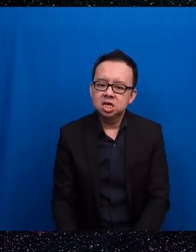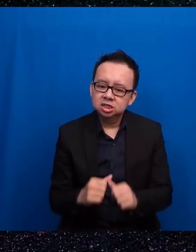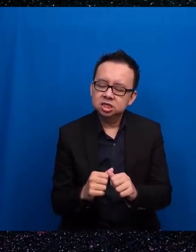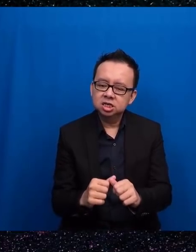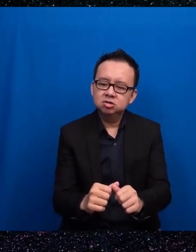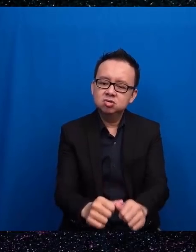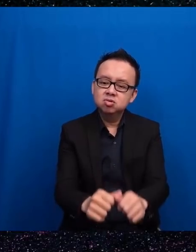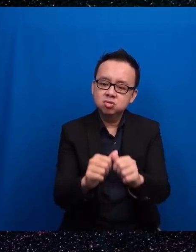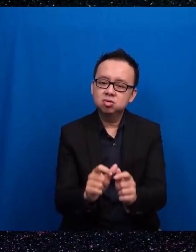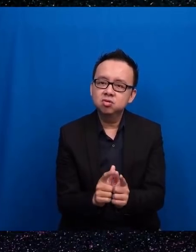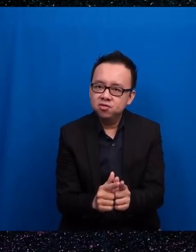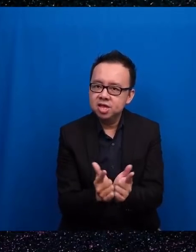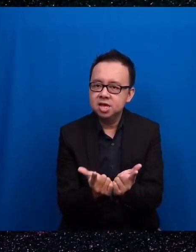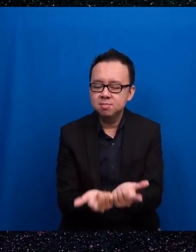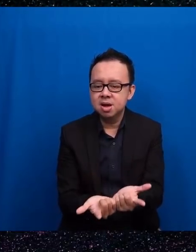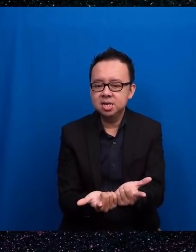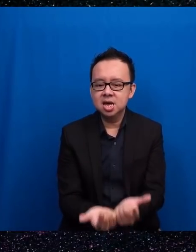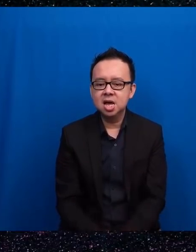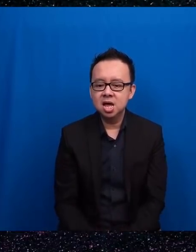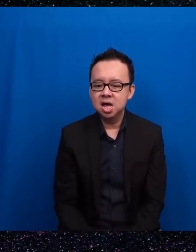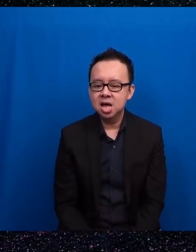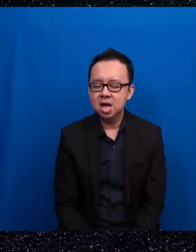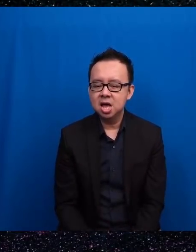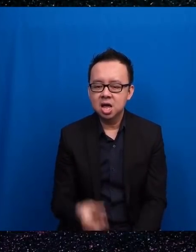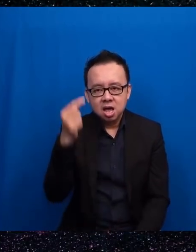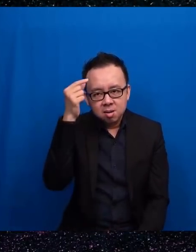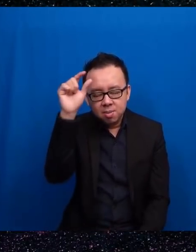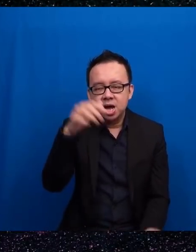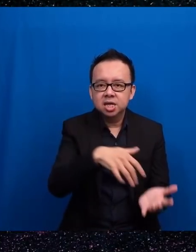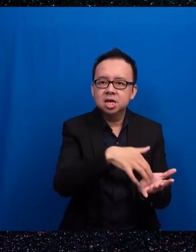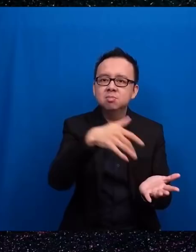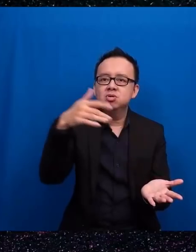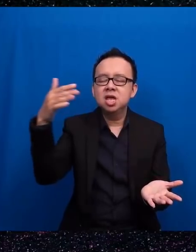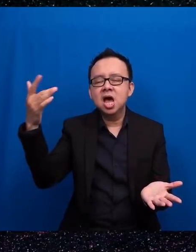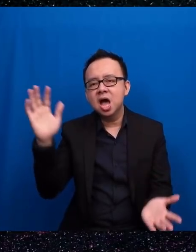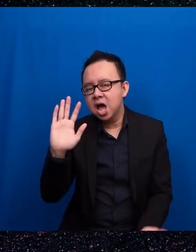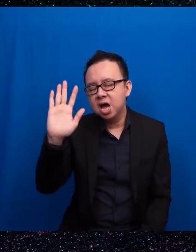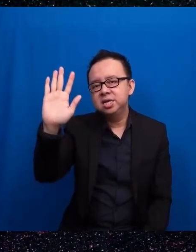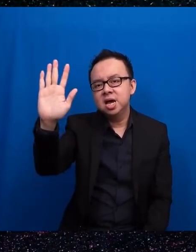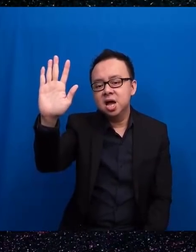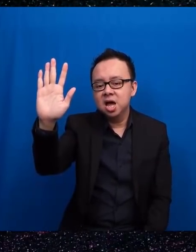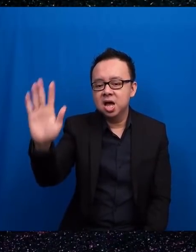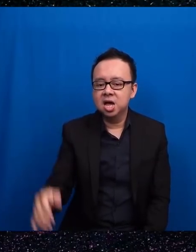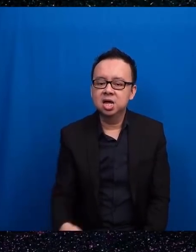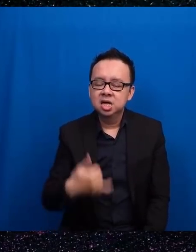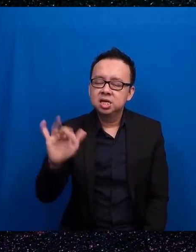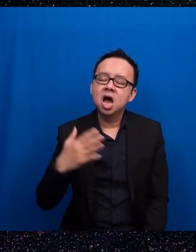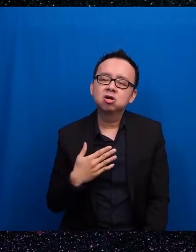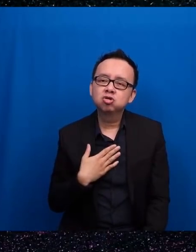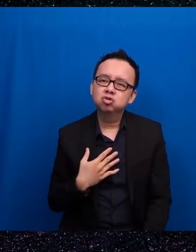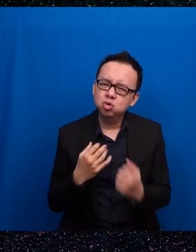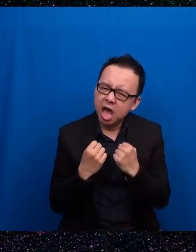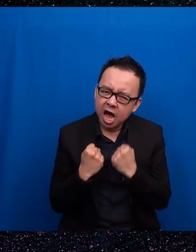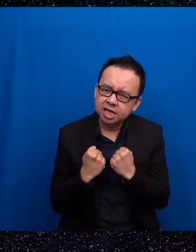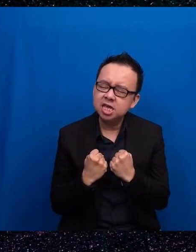kerjakan seturut firman-Nya bagi kemuliaan-Nya.